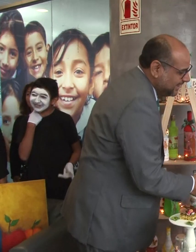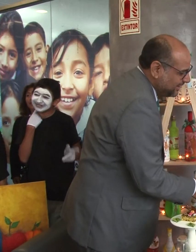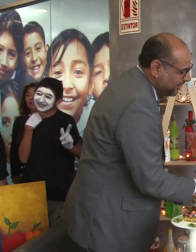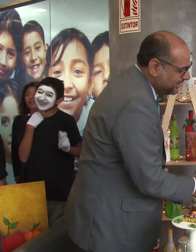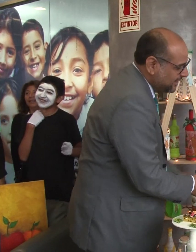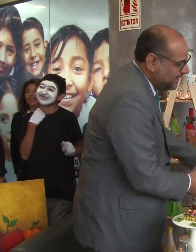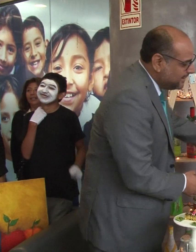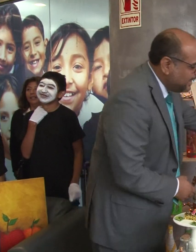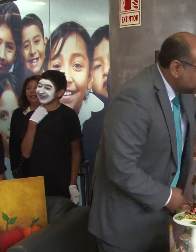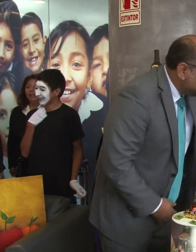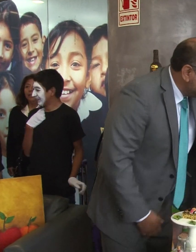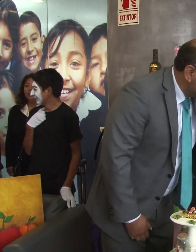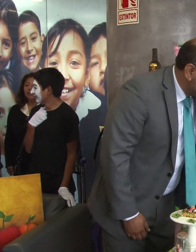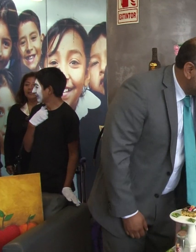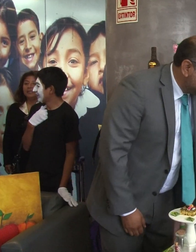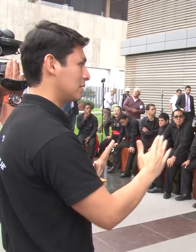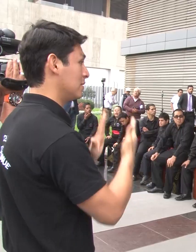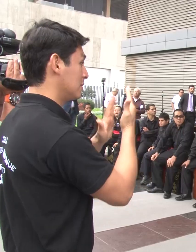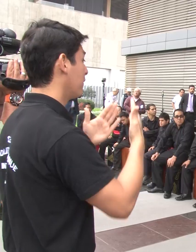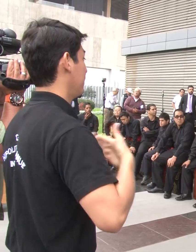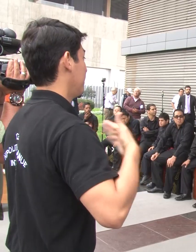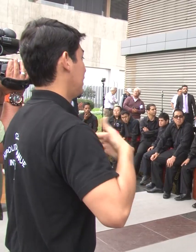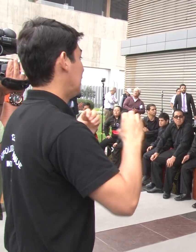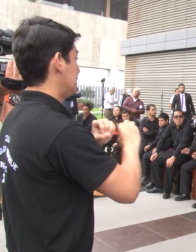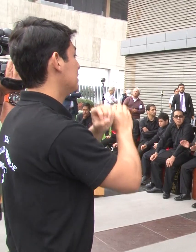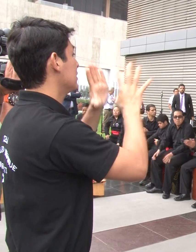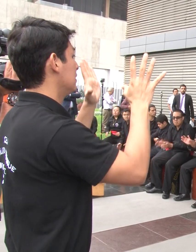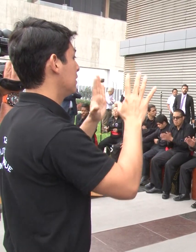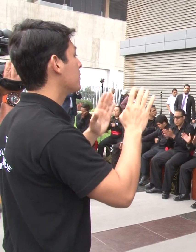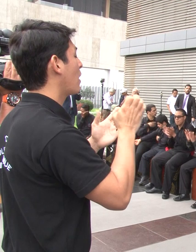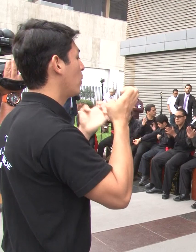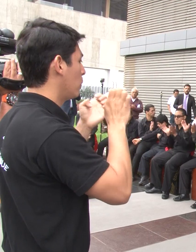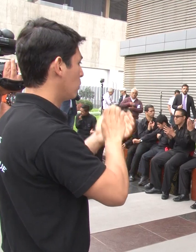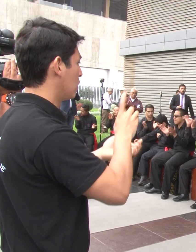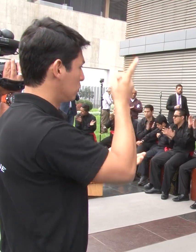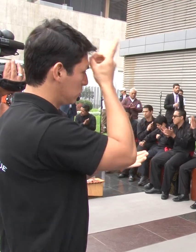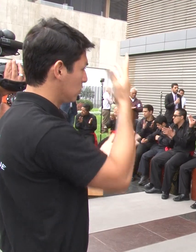estar todos aquí y feliz Día de la Educación Inclusiva.